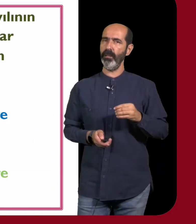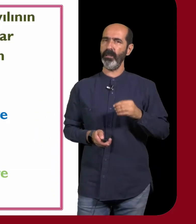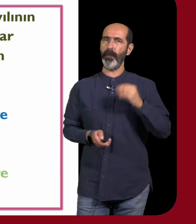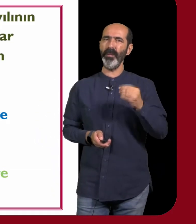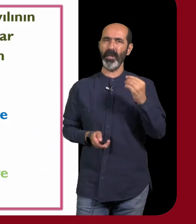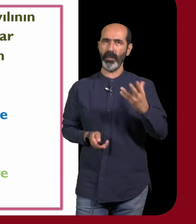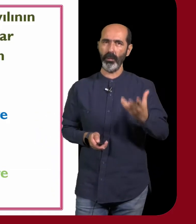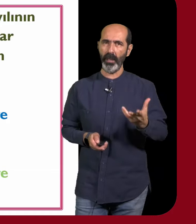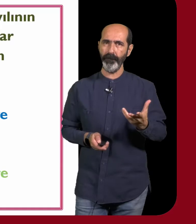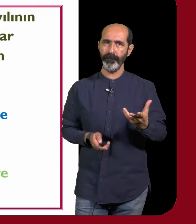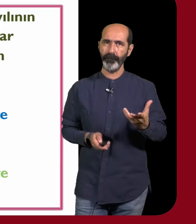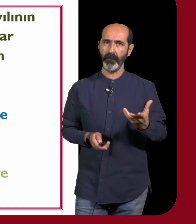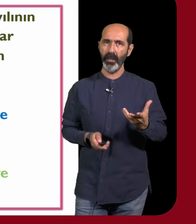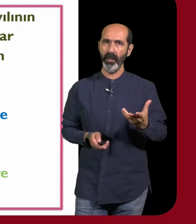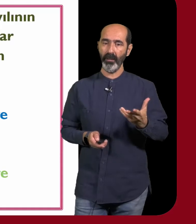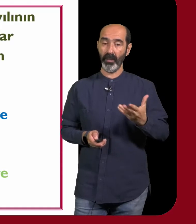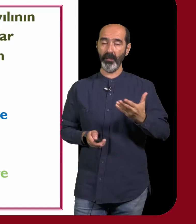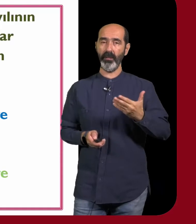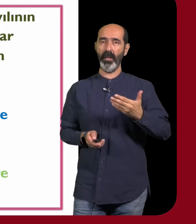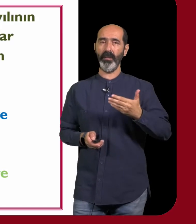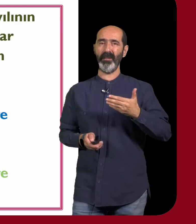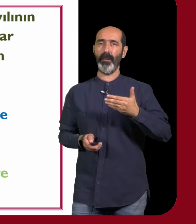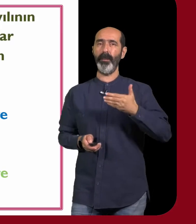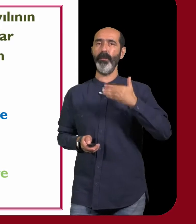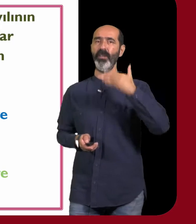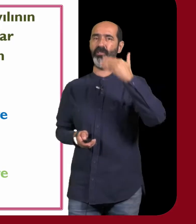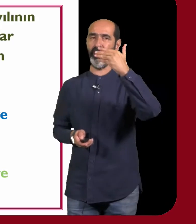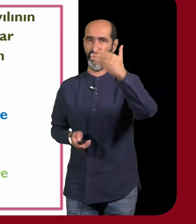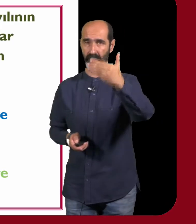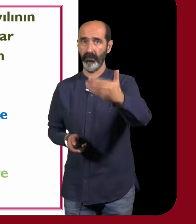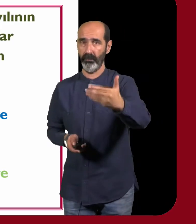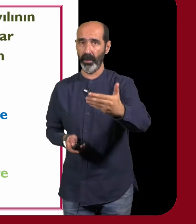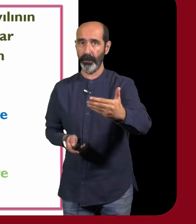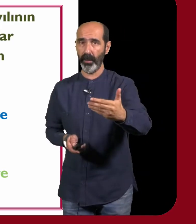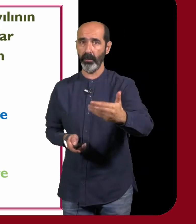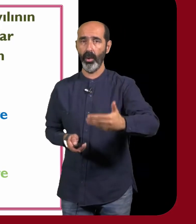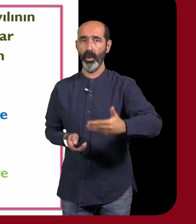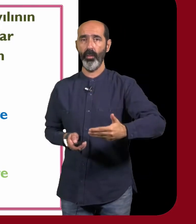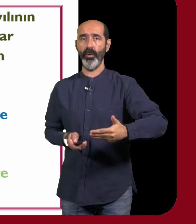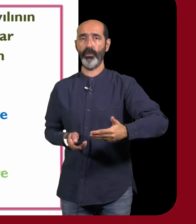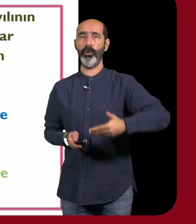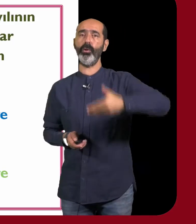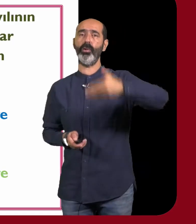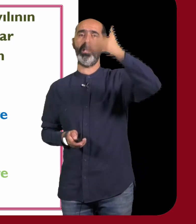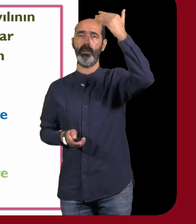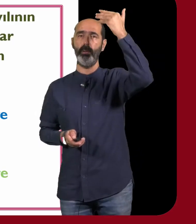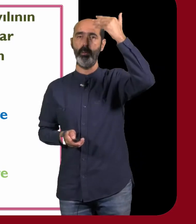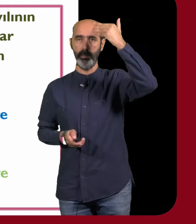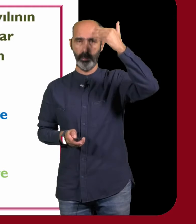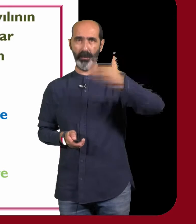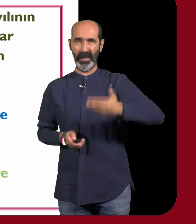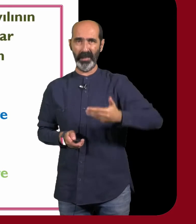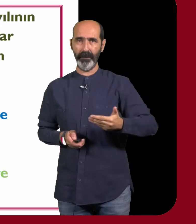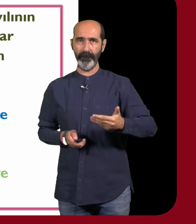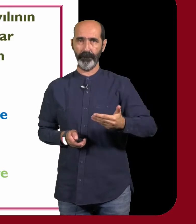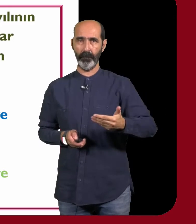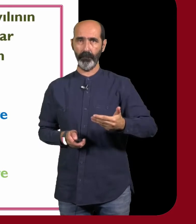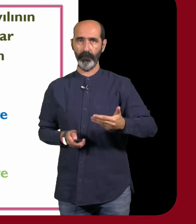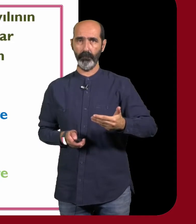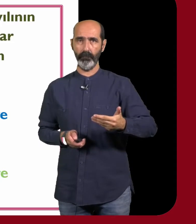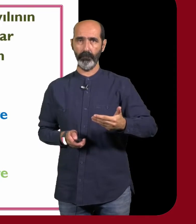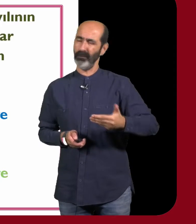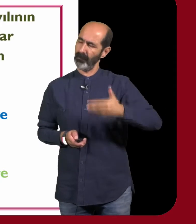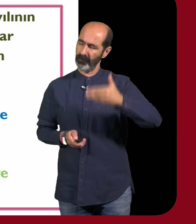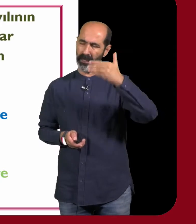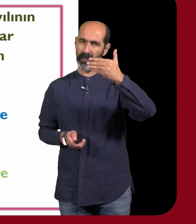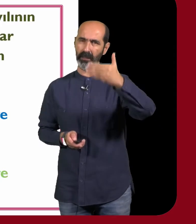kendilerinin tapınakları olan tanrılarla tapınmak için yapılan ve çok katlı olduğu bilinen